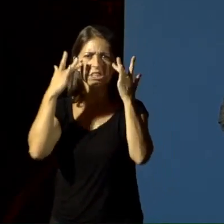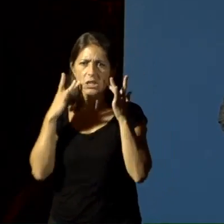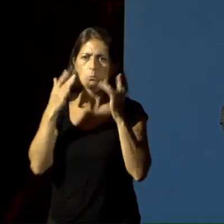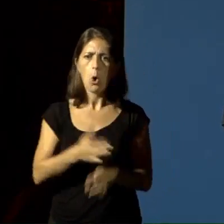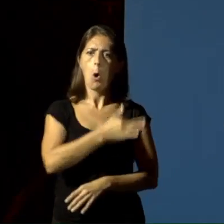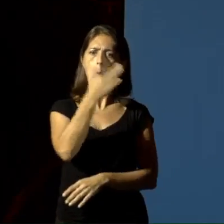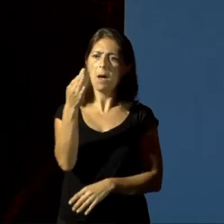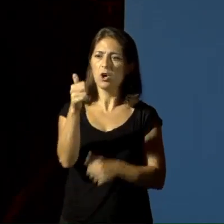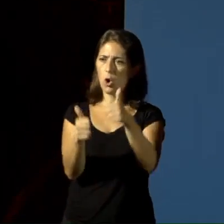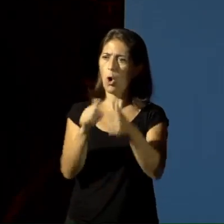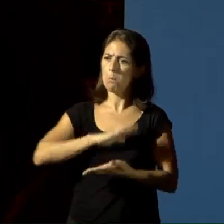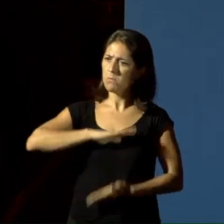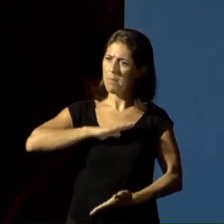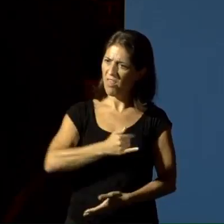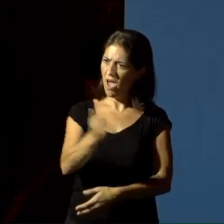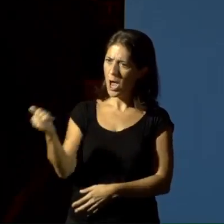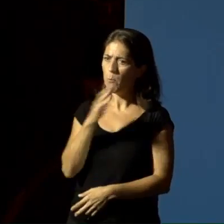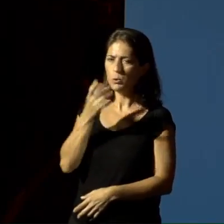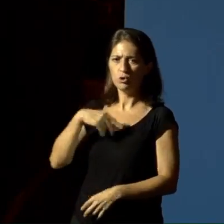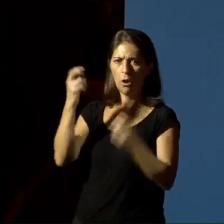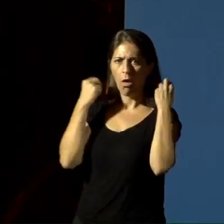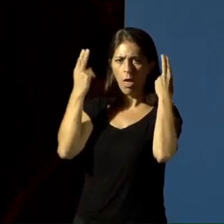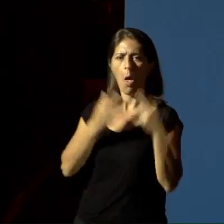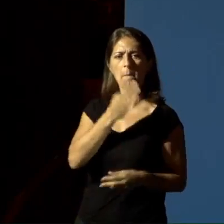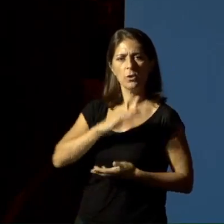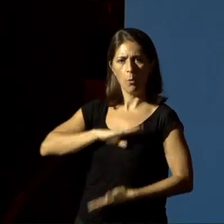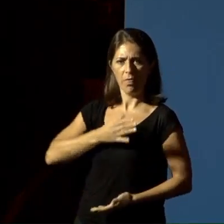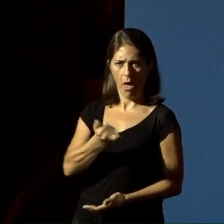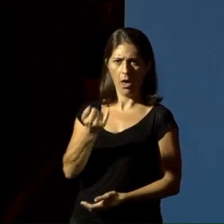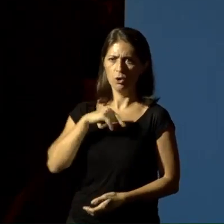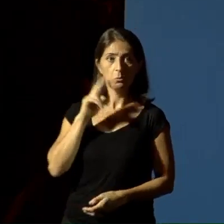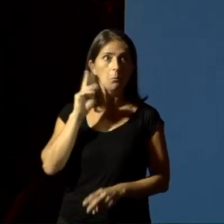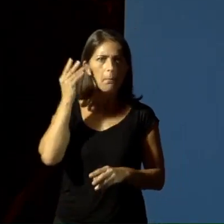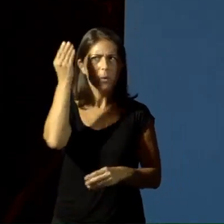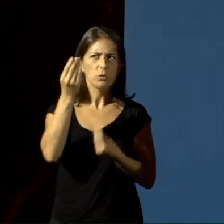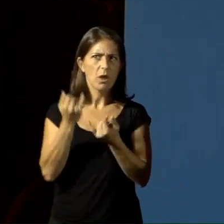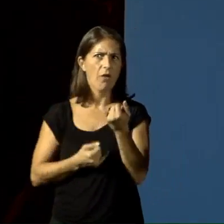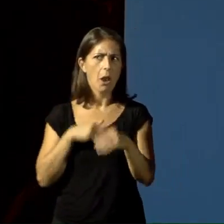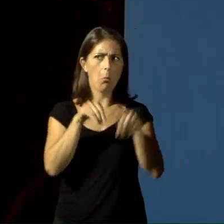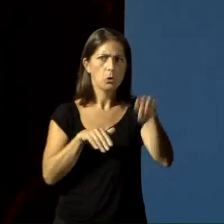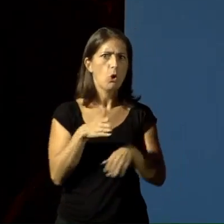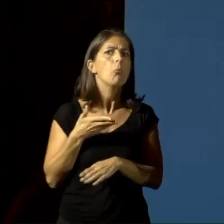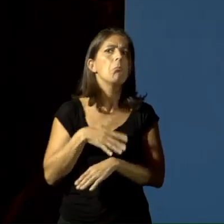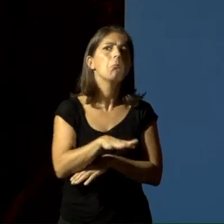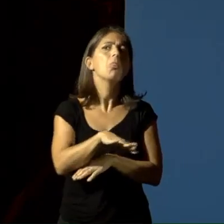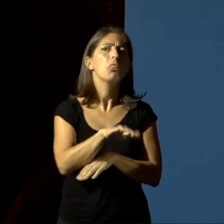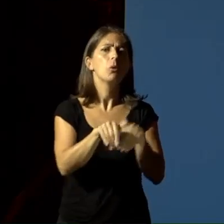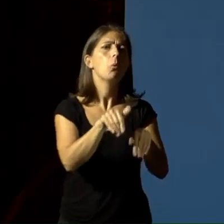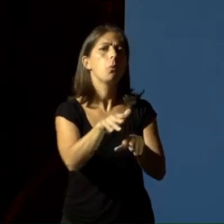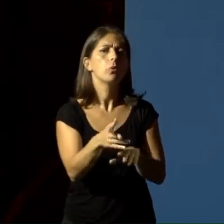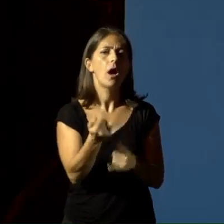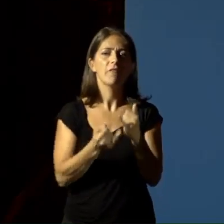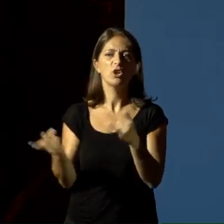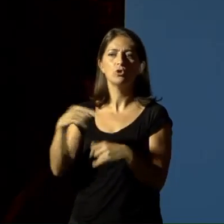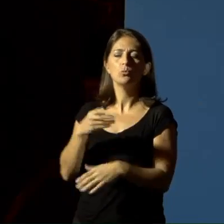alternativa da competencia, porque somos rebeldes competentes. E por eso nós non nos preguntamos onde van eses votos. Preguntámonos onde